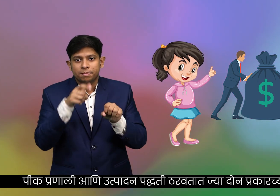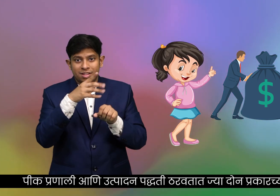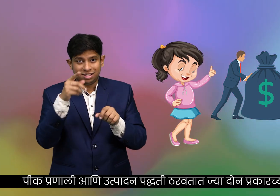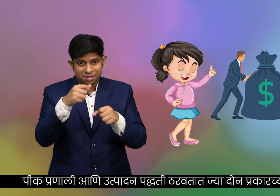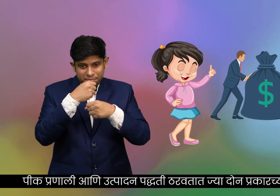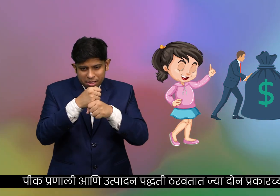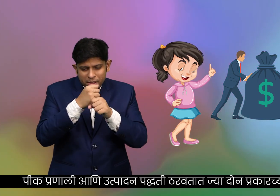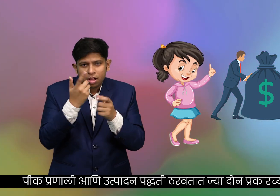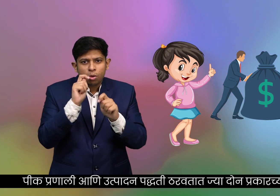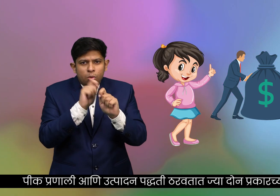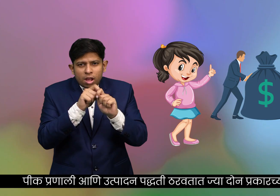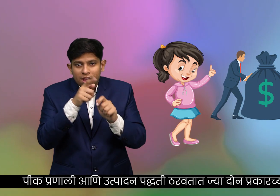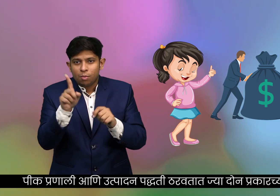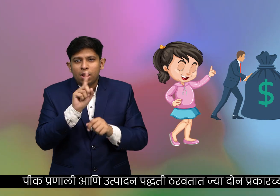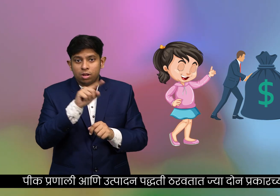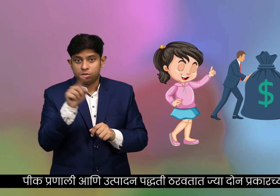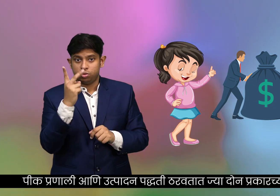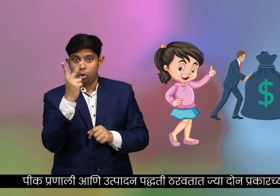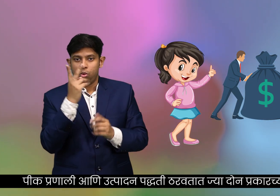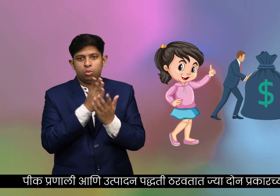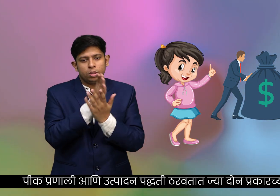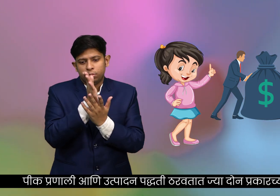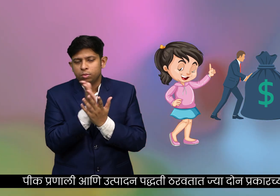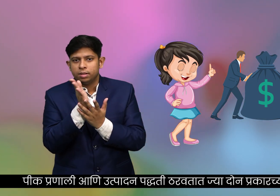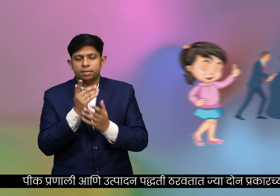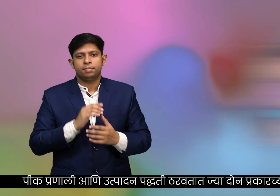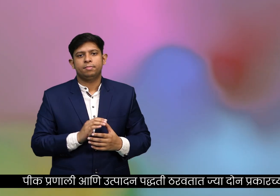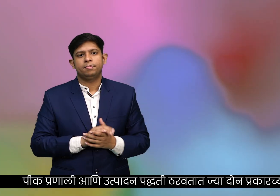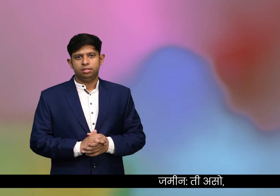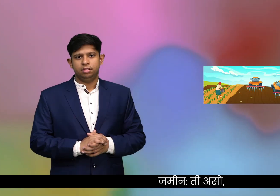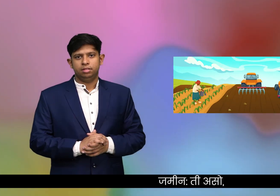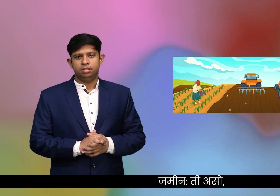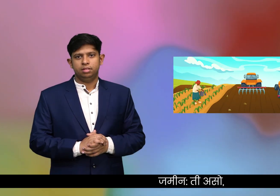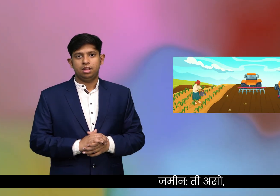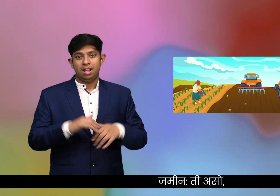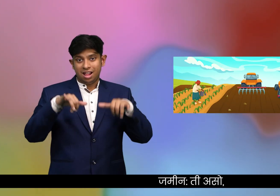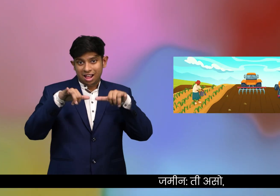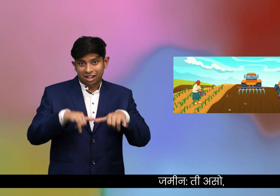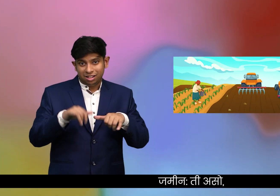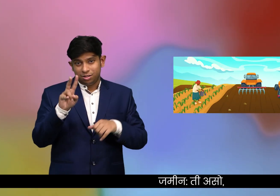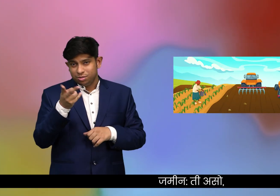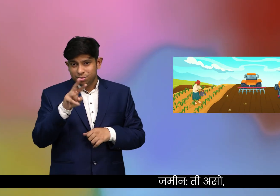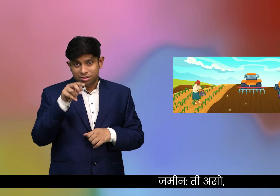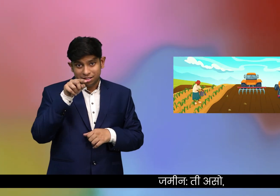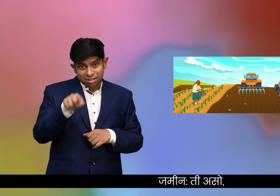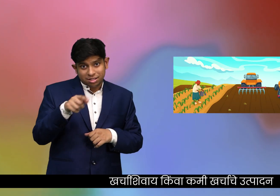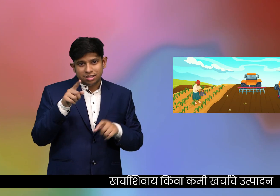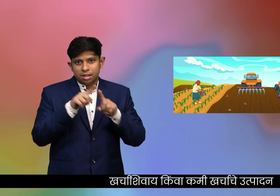पद्धती ठरवतात, ज्या दोन प्रकारच्या असतात, जसे की जमीन, ती असो